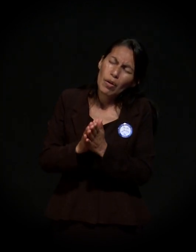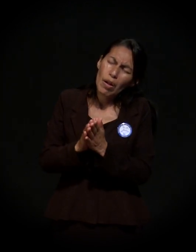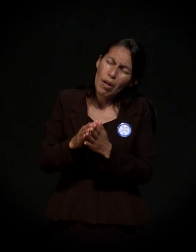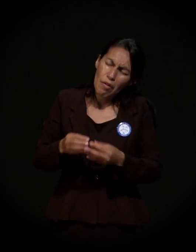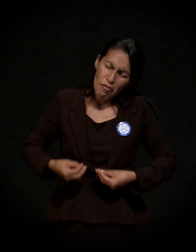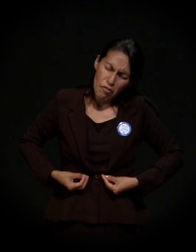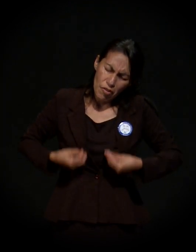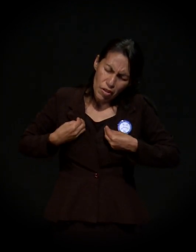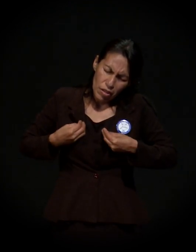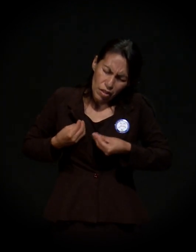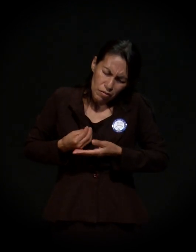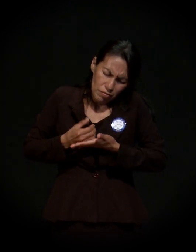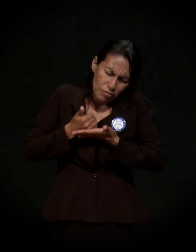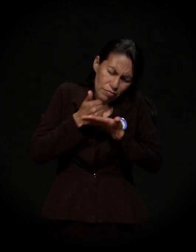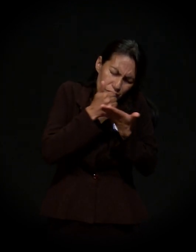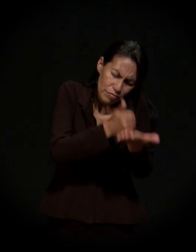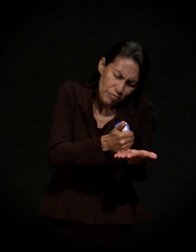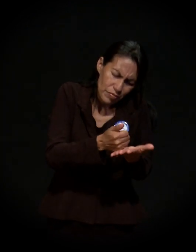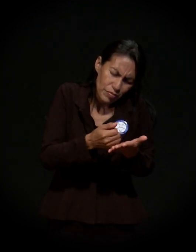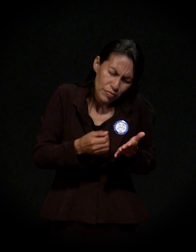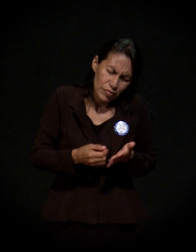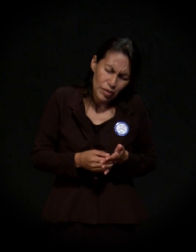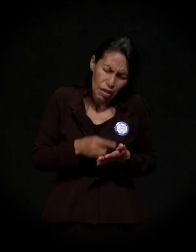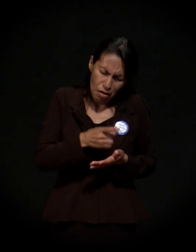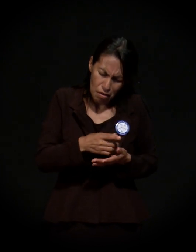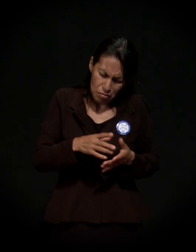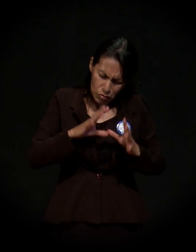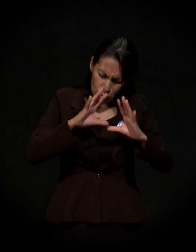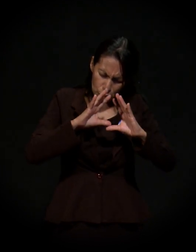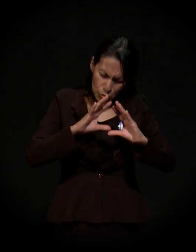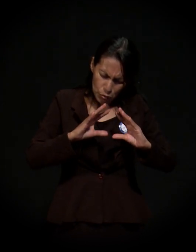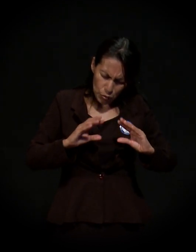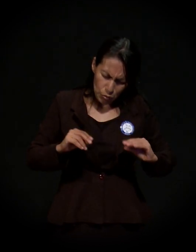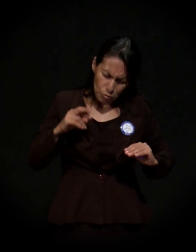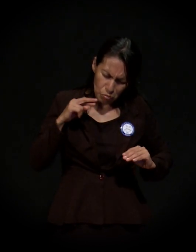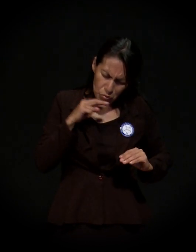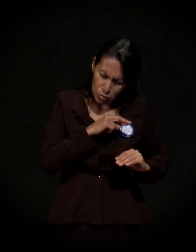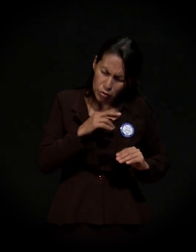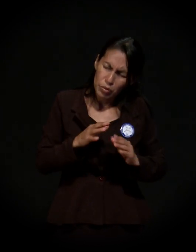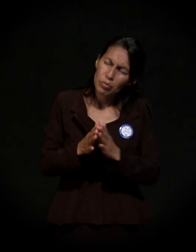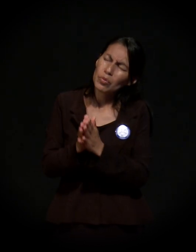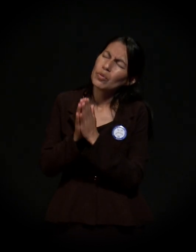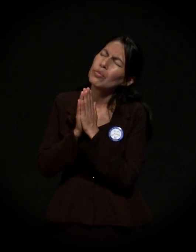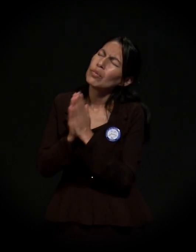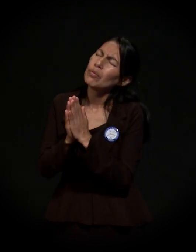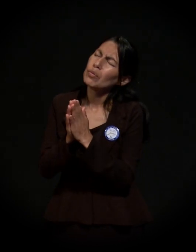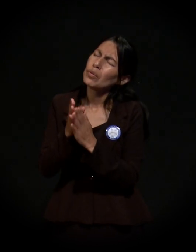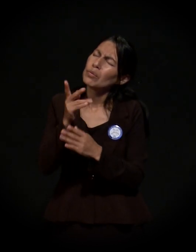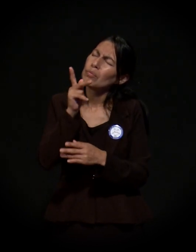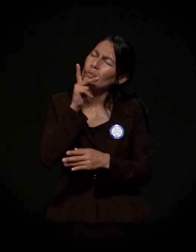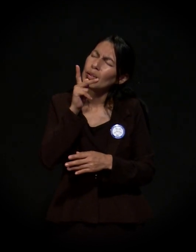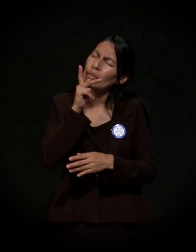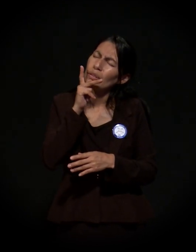en ti. Amén. Y saber que muy pronto se recuperará. Por favor, oh Padre,